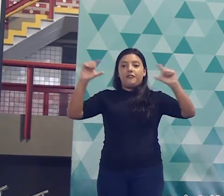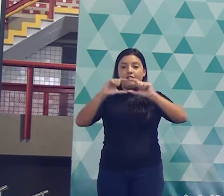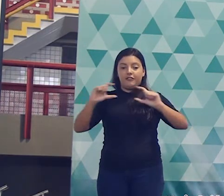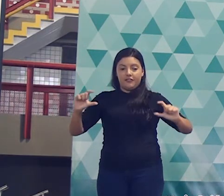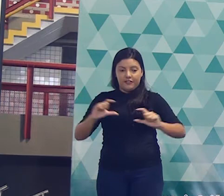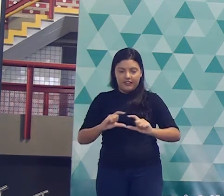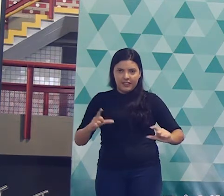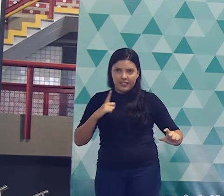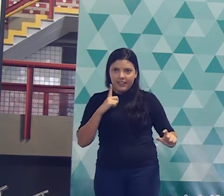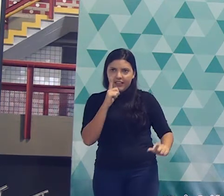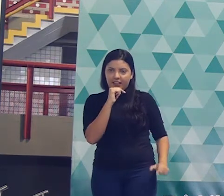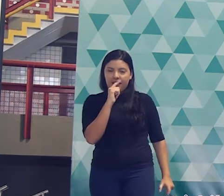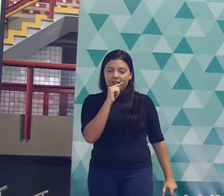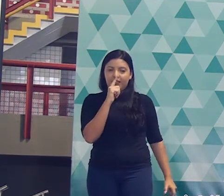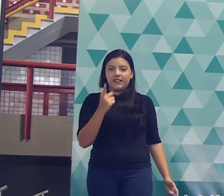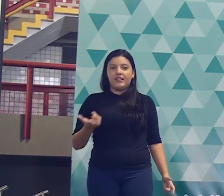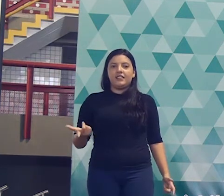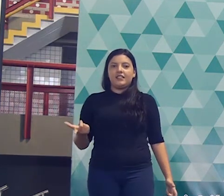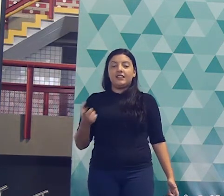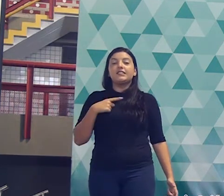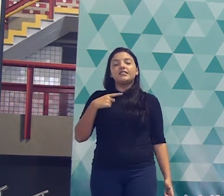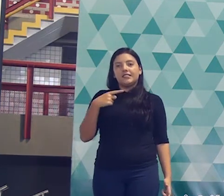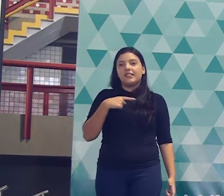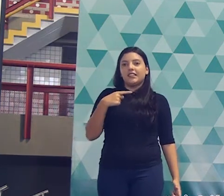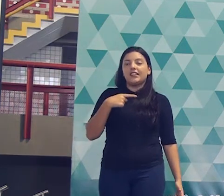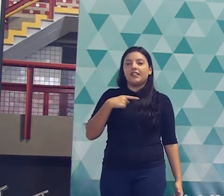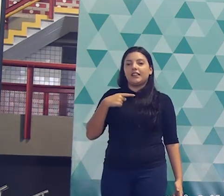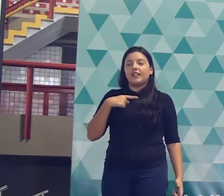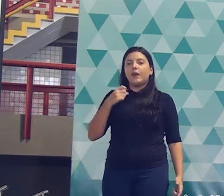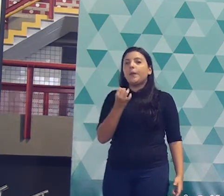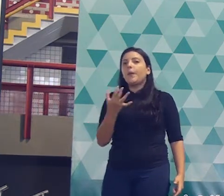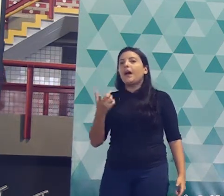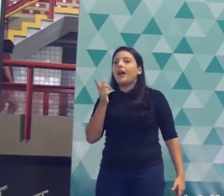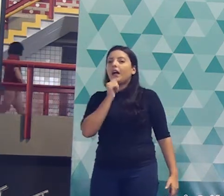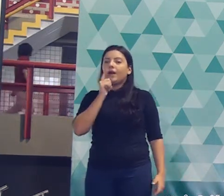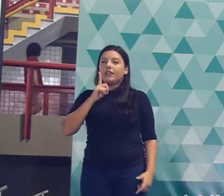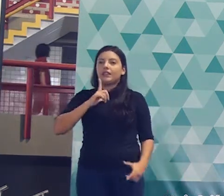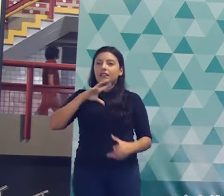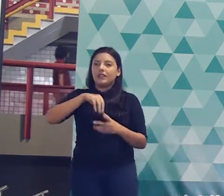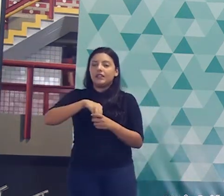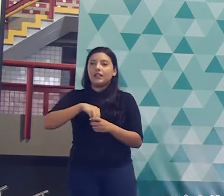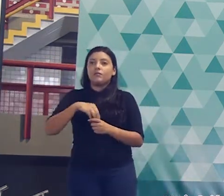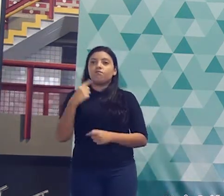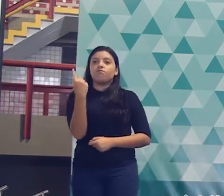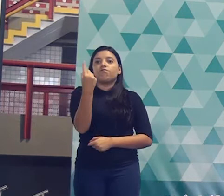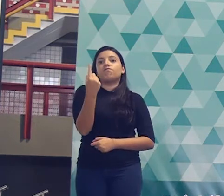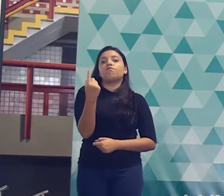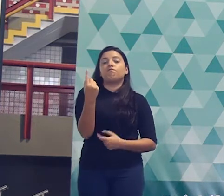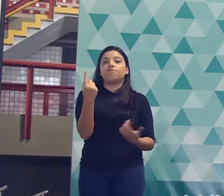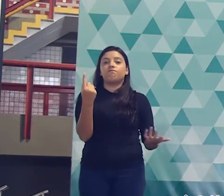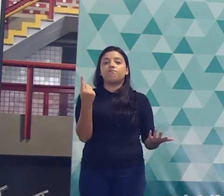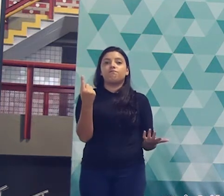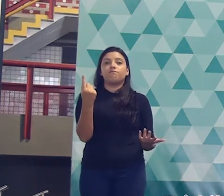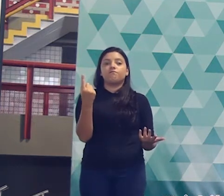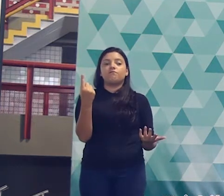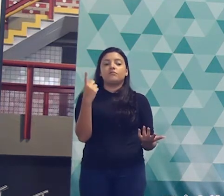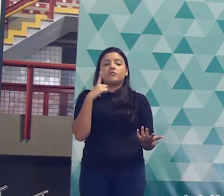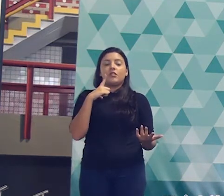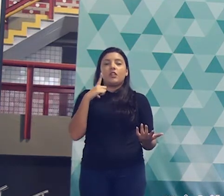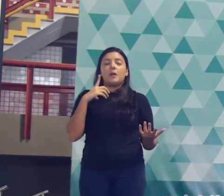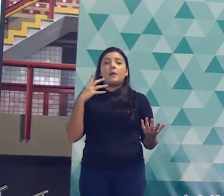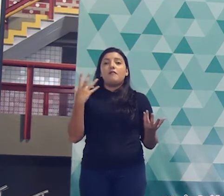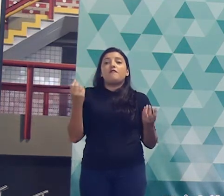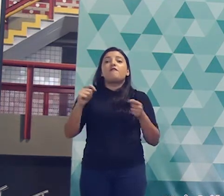água? Tem. Mas eu tenho quantas águas? Apenas uma. Então o que é que eu vou fazer com toda essa